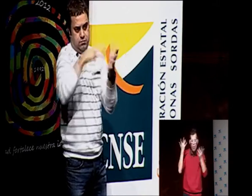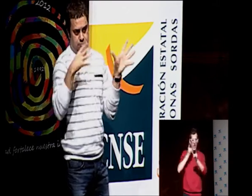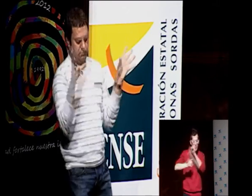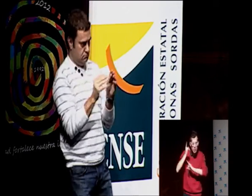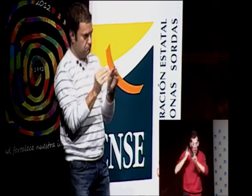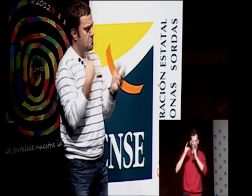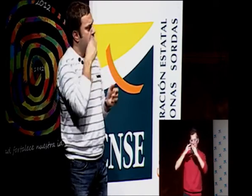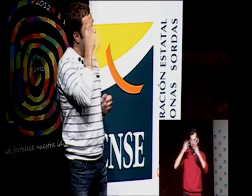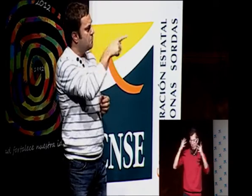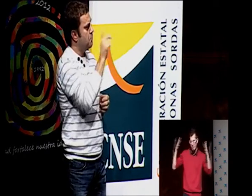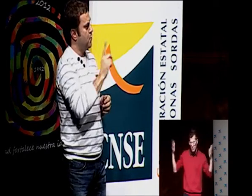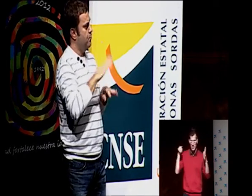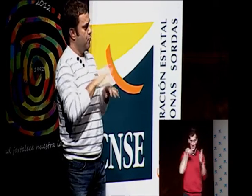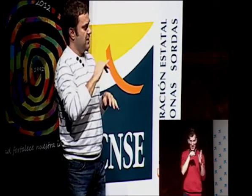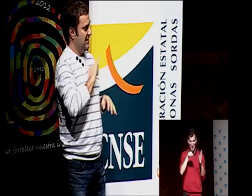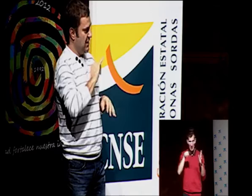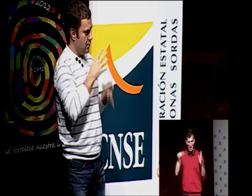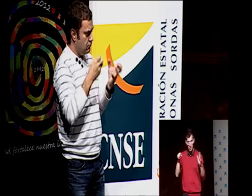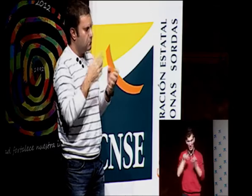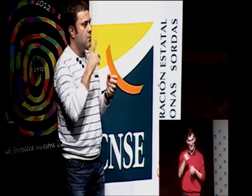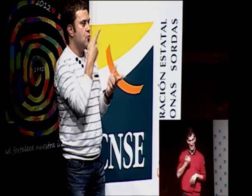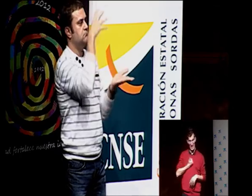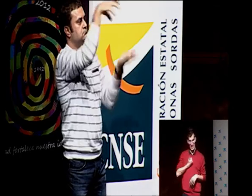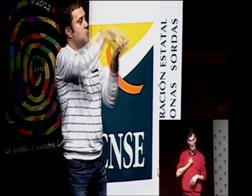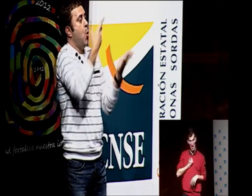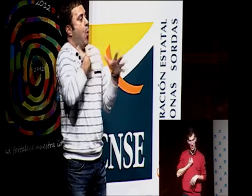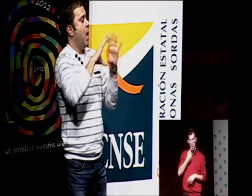históricos guerras revoluciones y